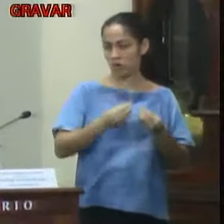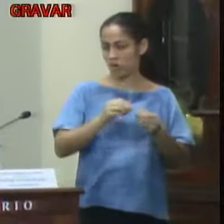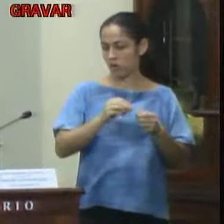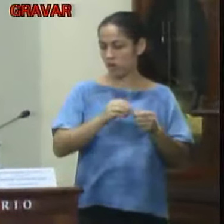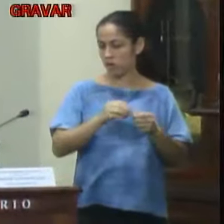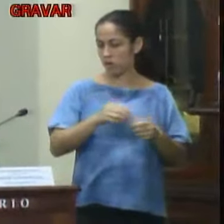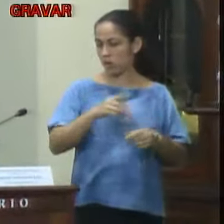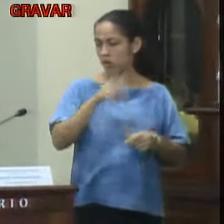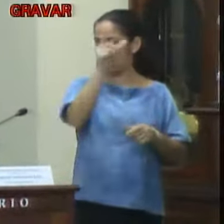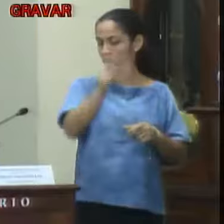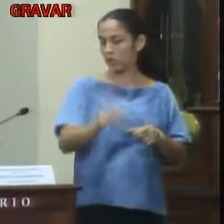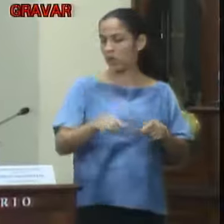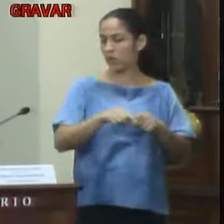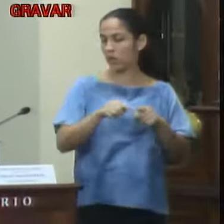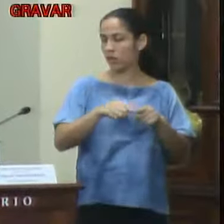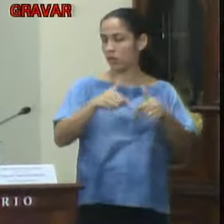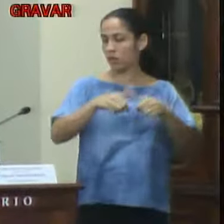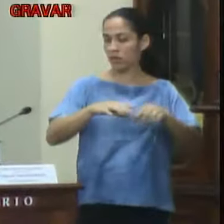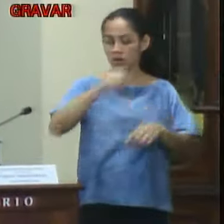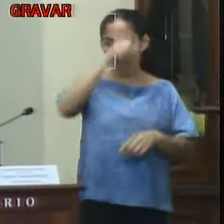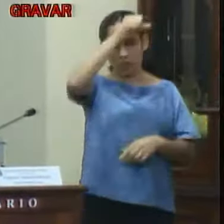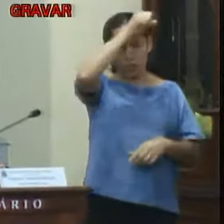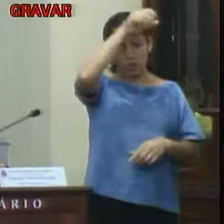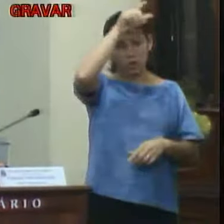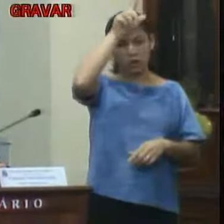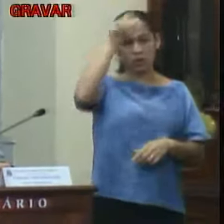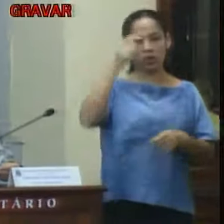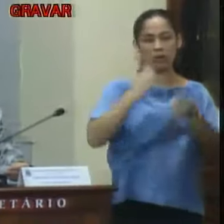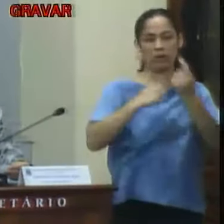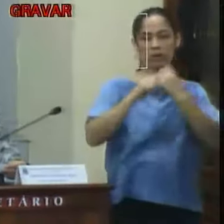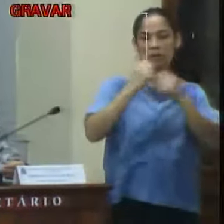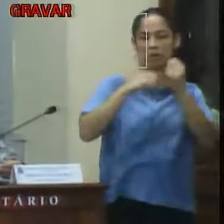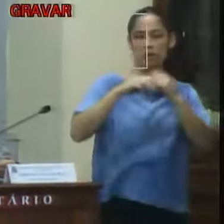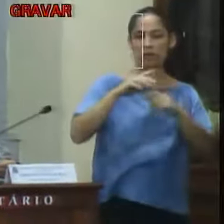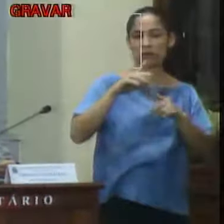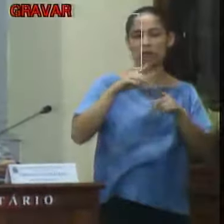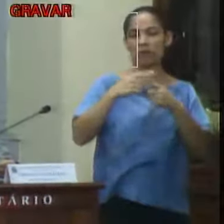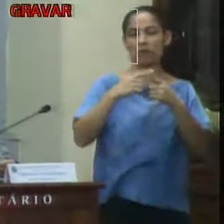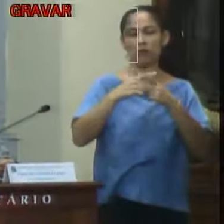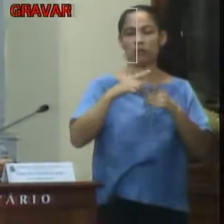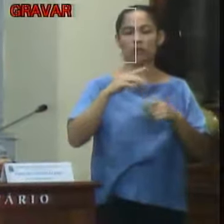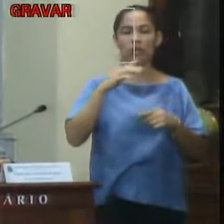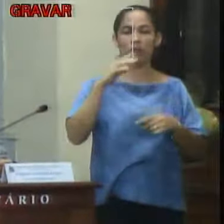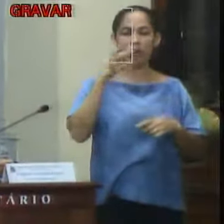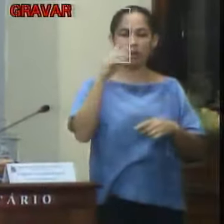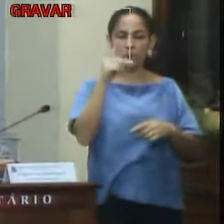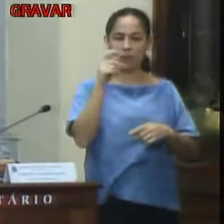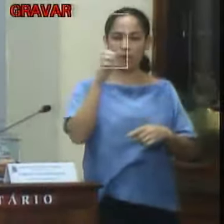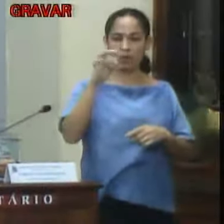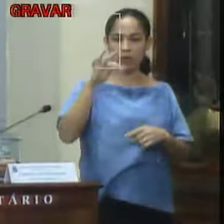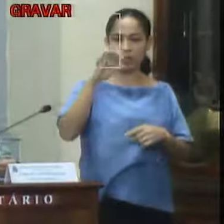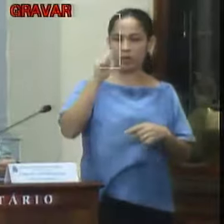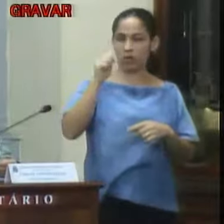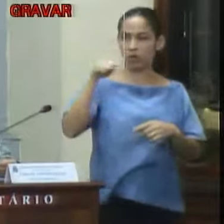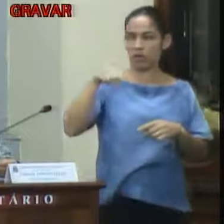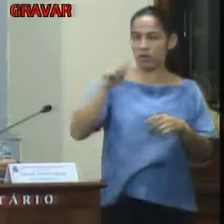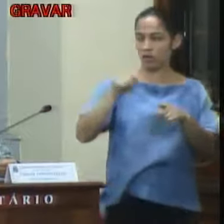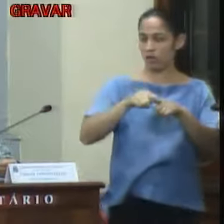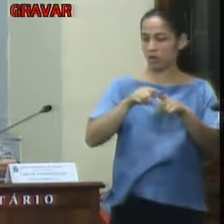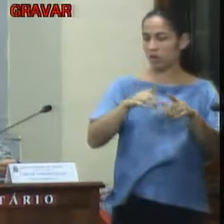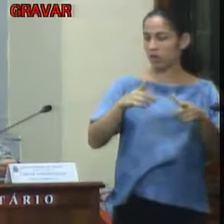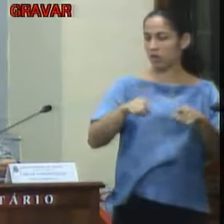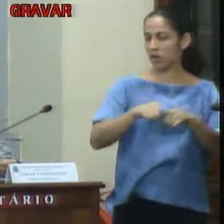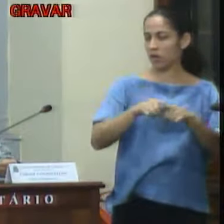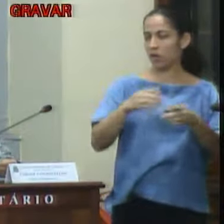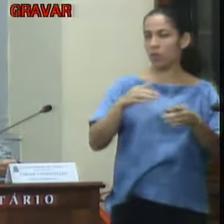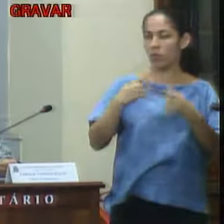do prédio onde está instalada a administração do distrito de Pentanha, visando não só o conforto dos usuários, mas